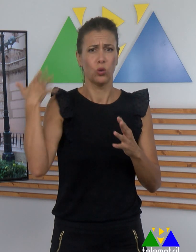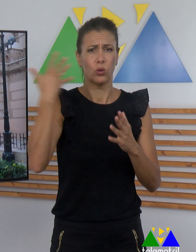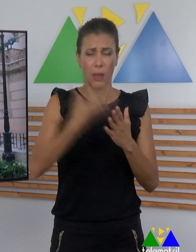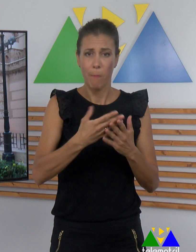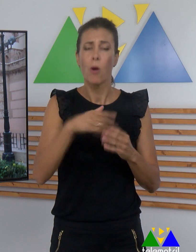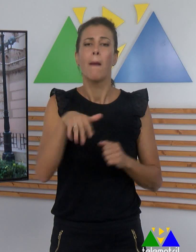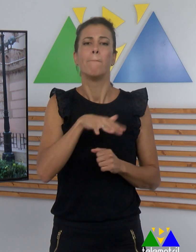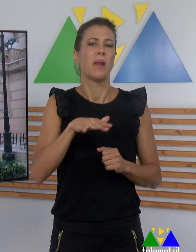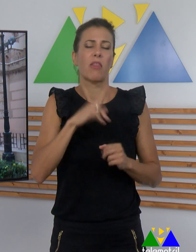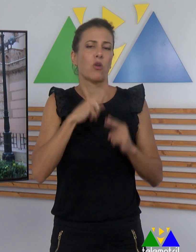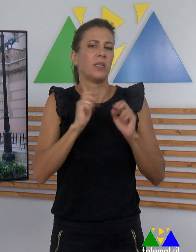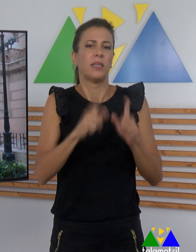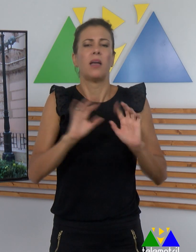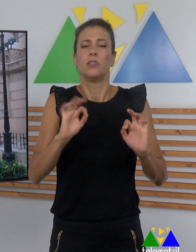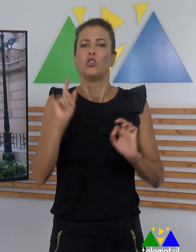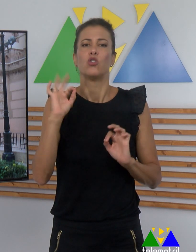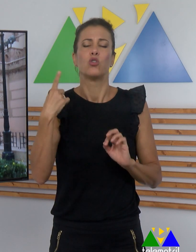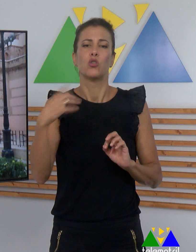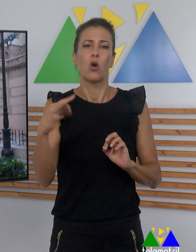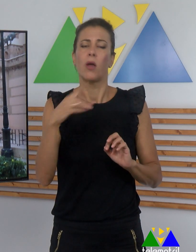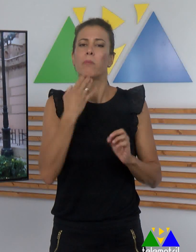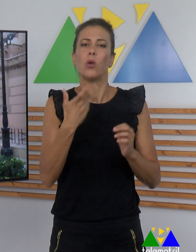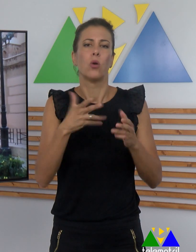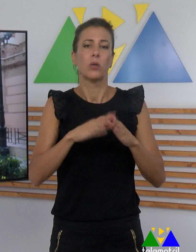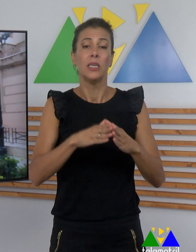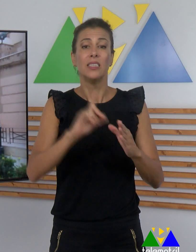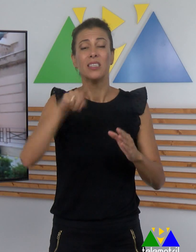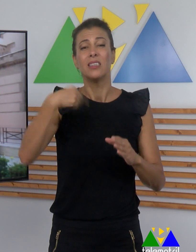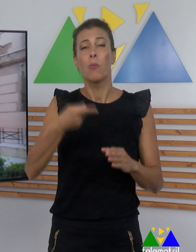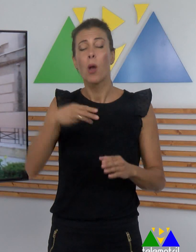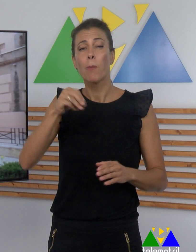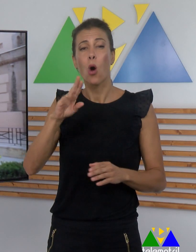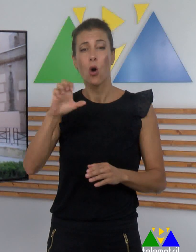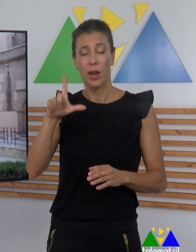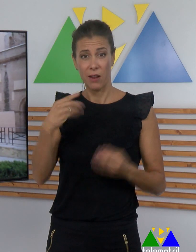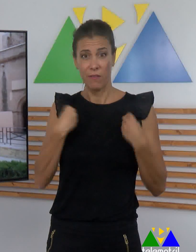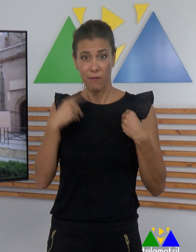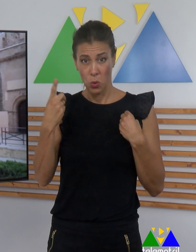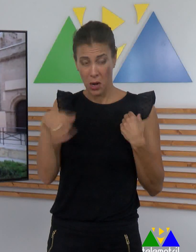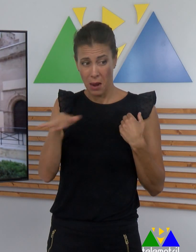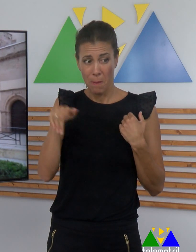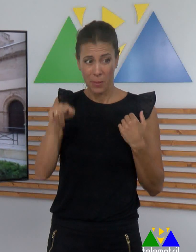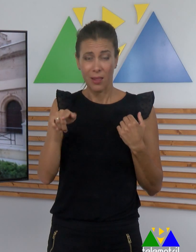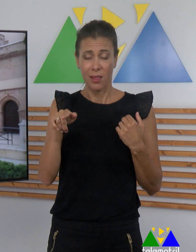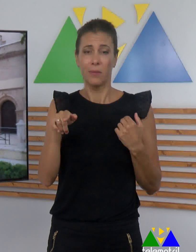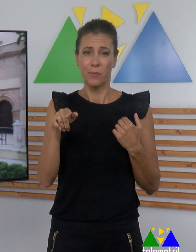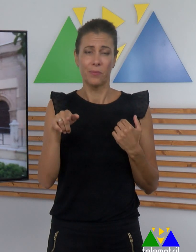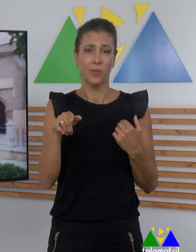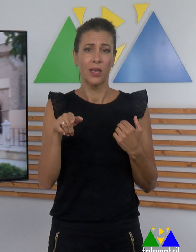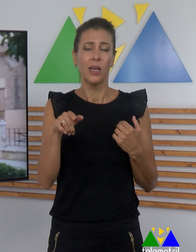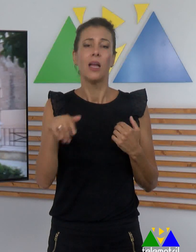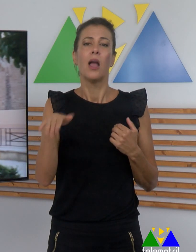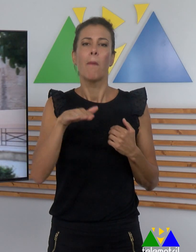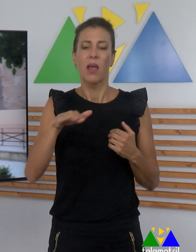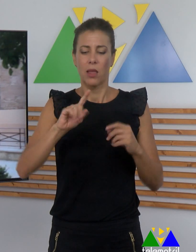Iglesia, y después cuando vivió Pedro Moreu en una de estas casas que todavía quedan, la plaza